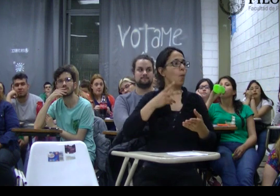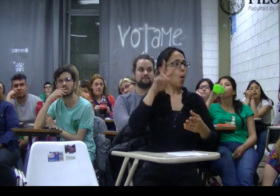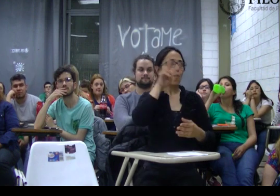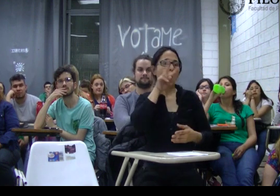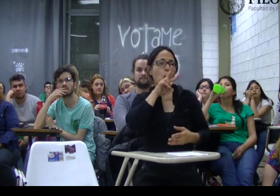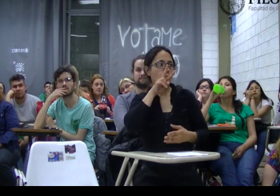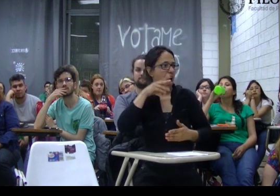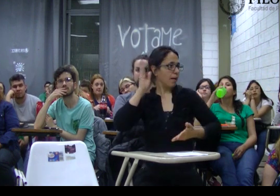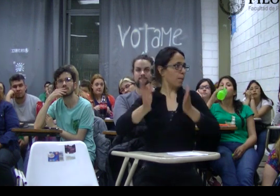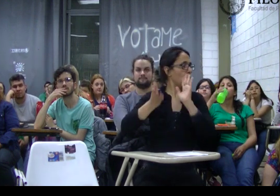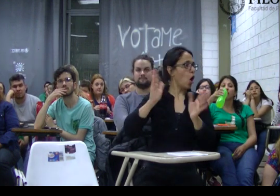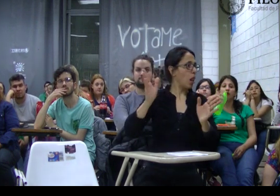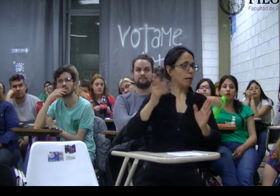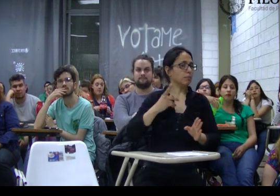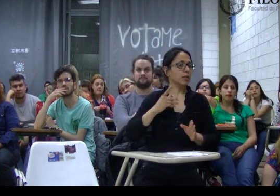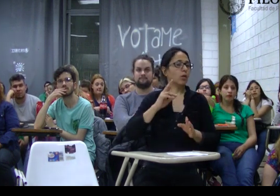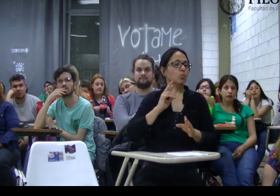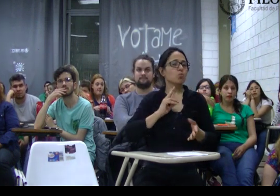etc.